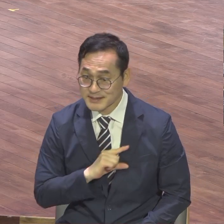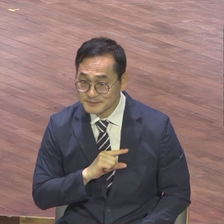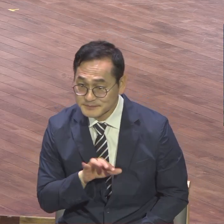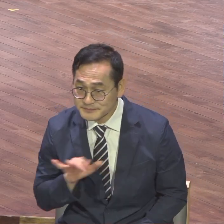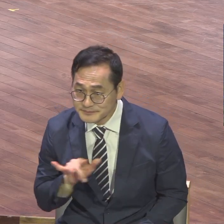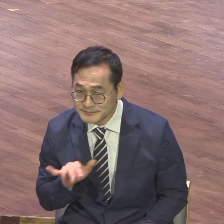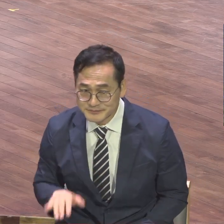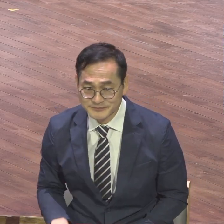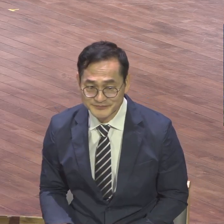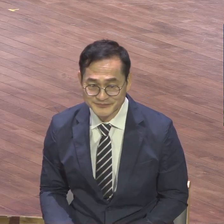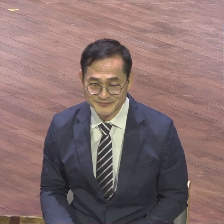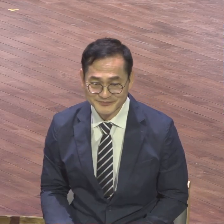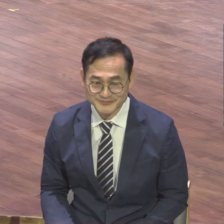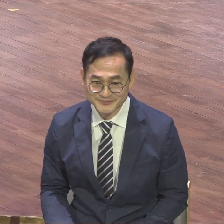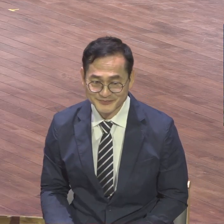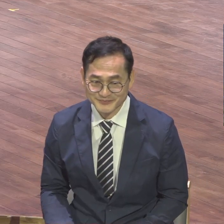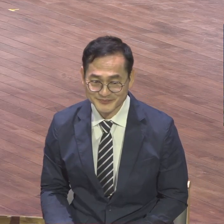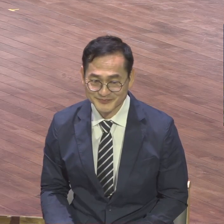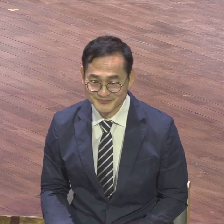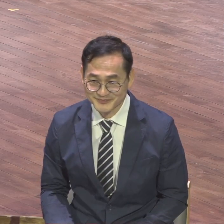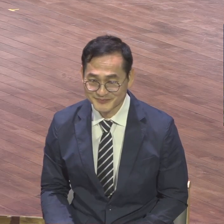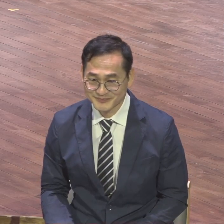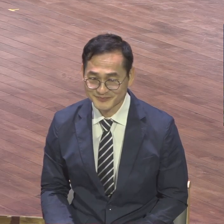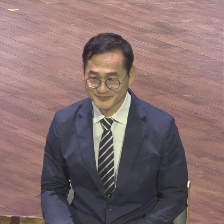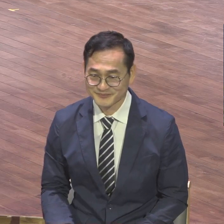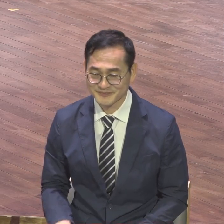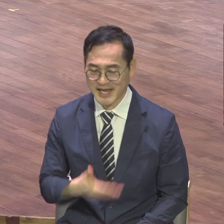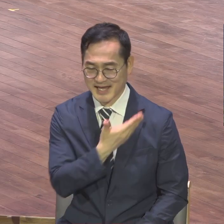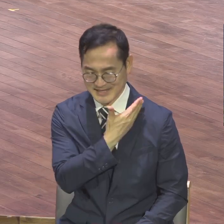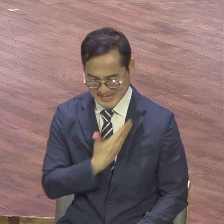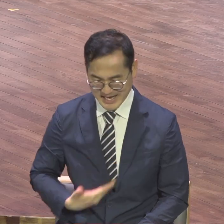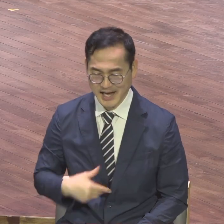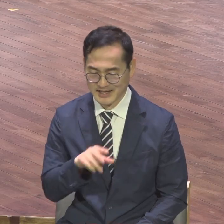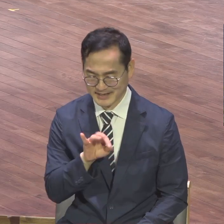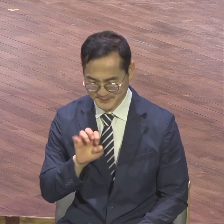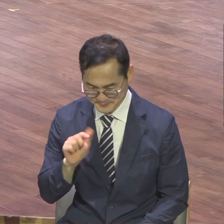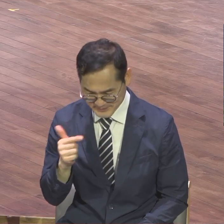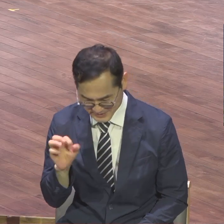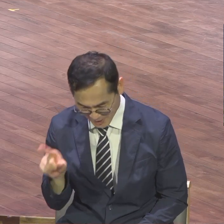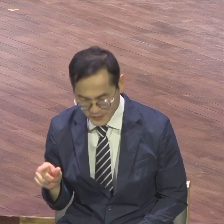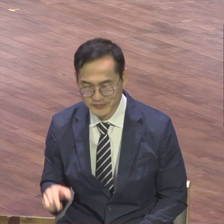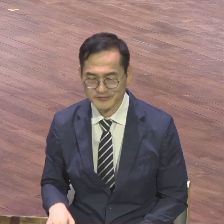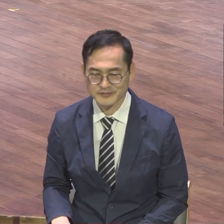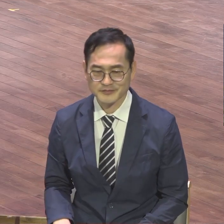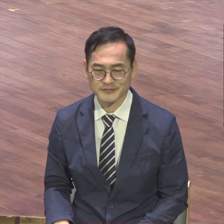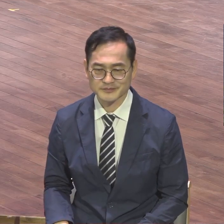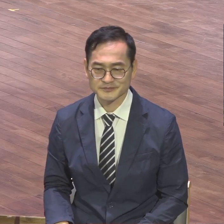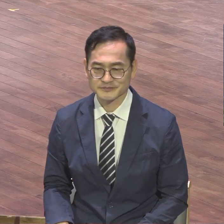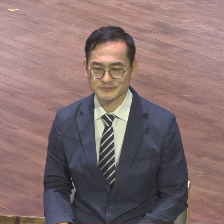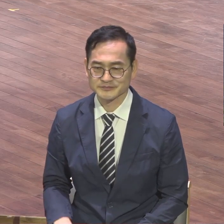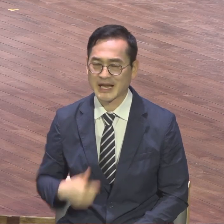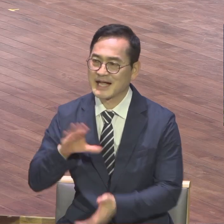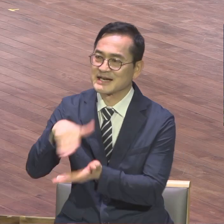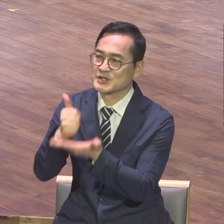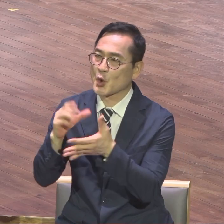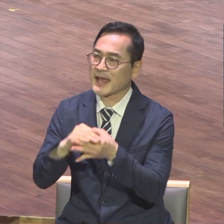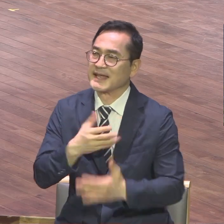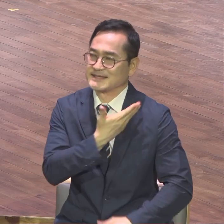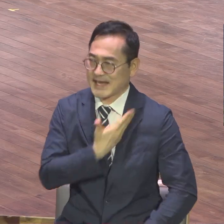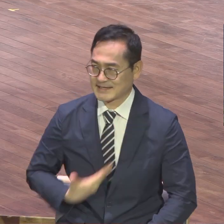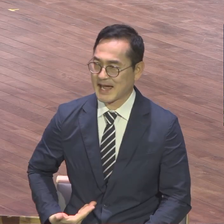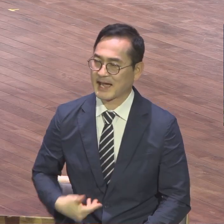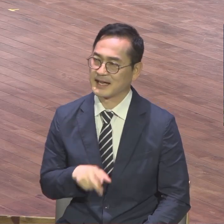자기 이름 쓰세요. 여러분이 그렇기도 하죠. 저는 그리스도의 제자 정은주입니다.